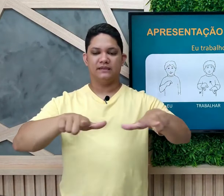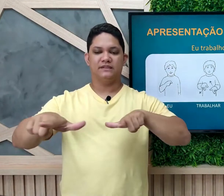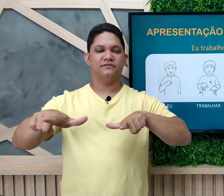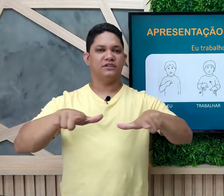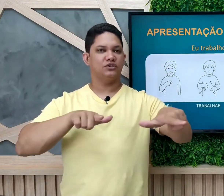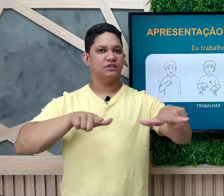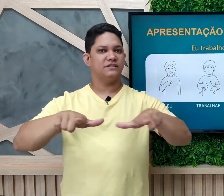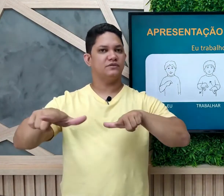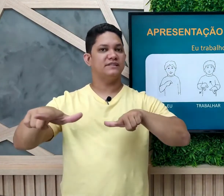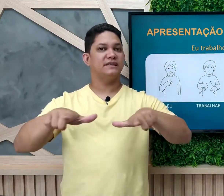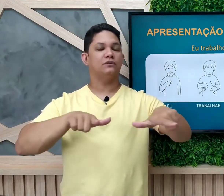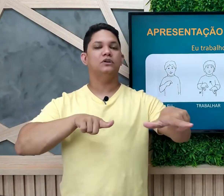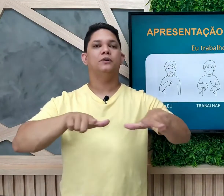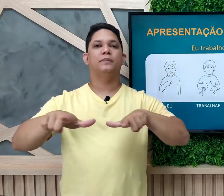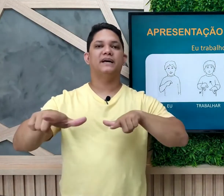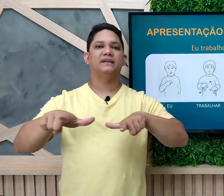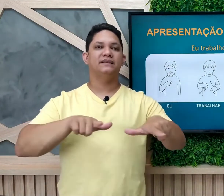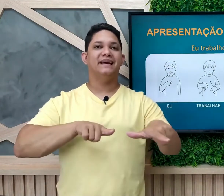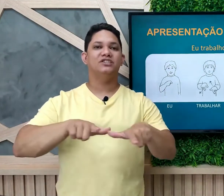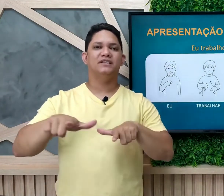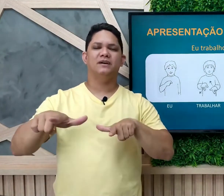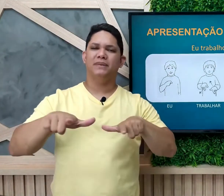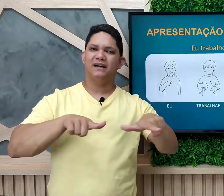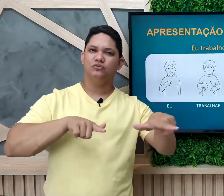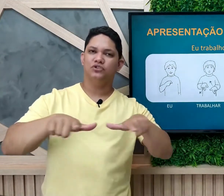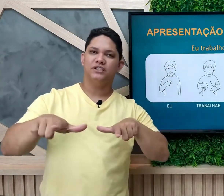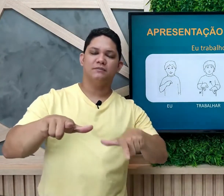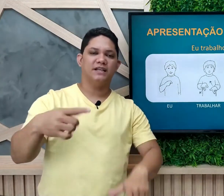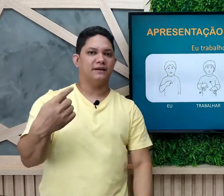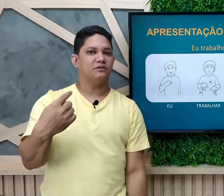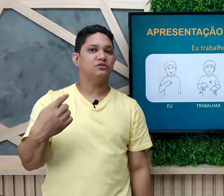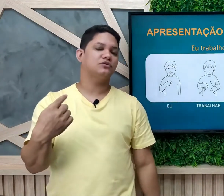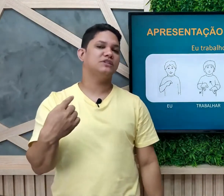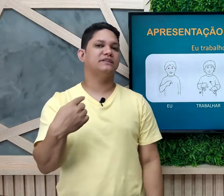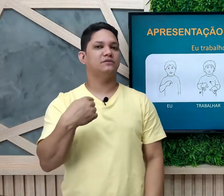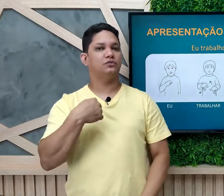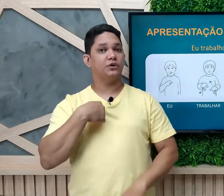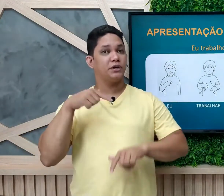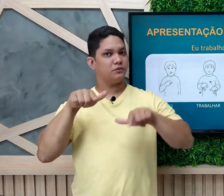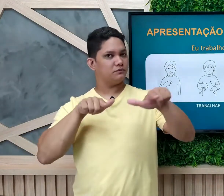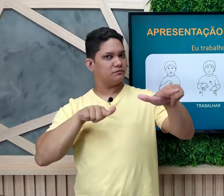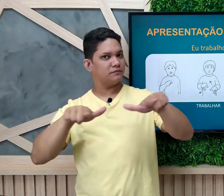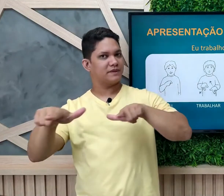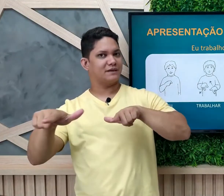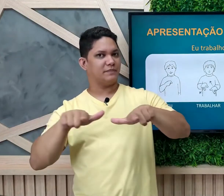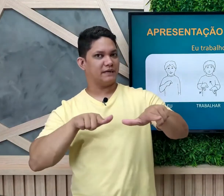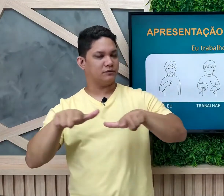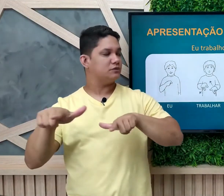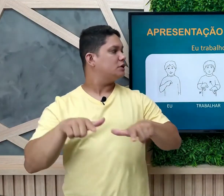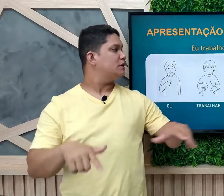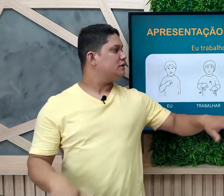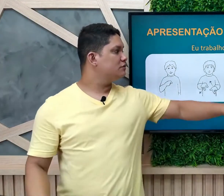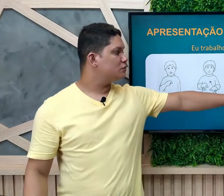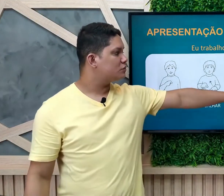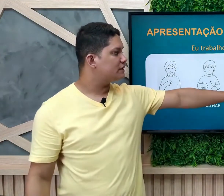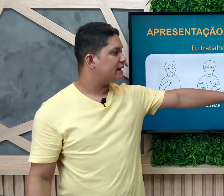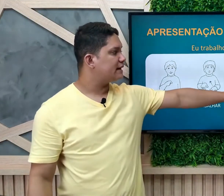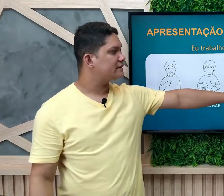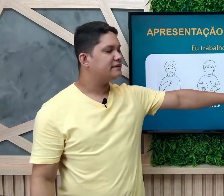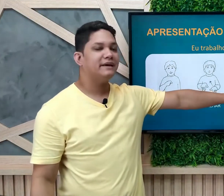na frente. Isso é o sinal para a ideia de trabalho ou de trabalhar. Eu estou dizendo eu trabalho num lugar que é